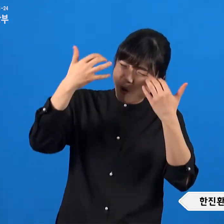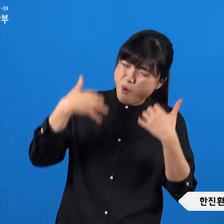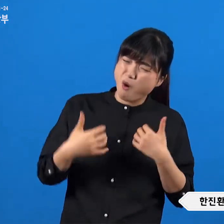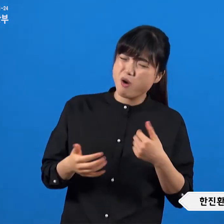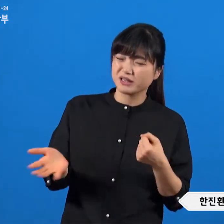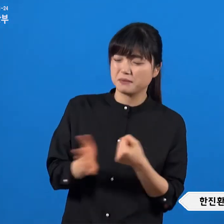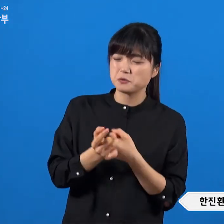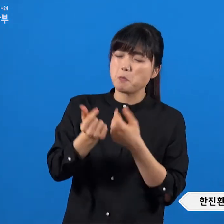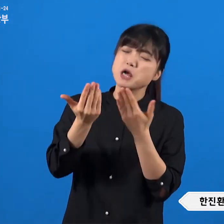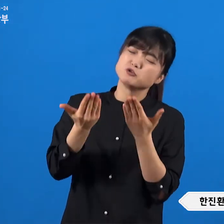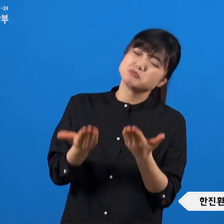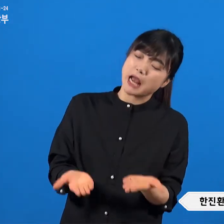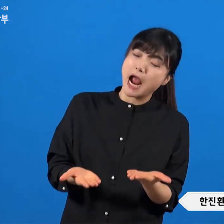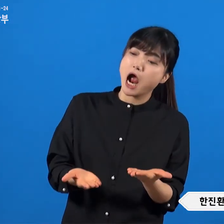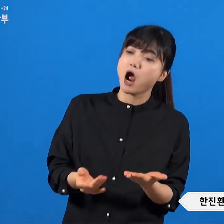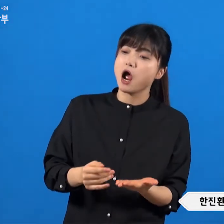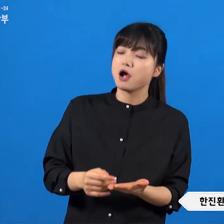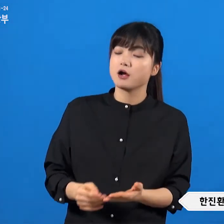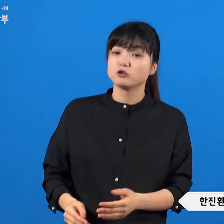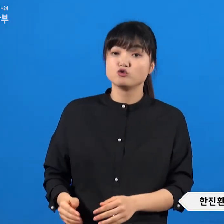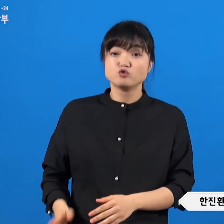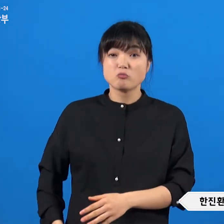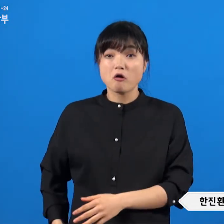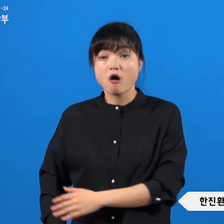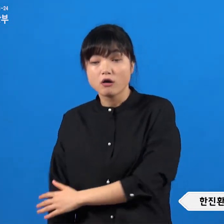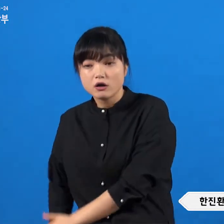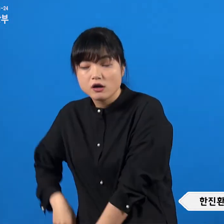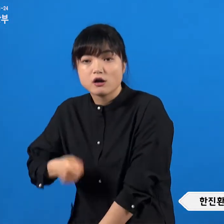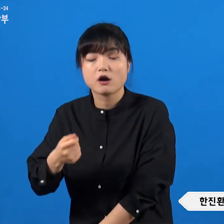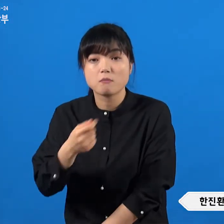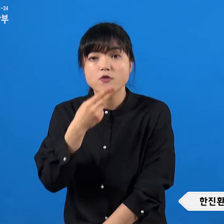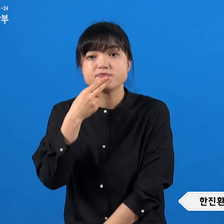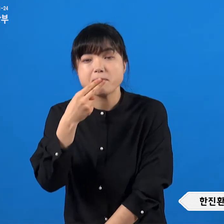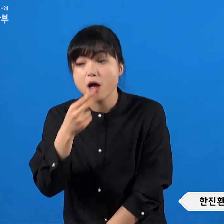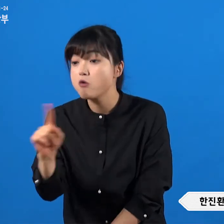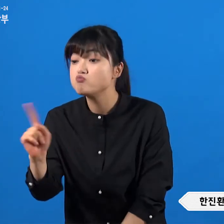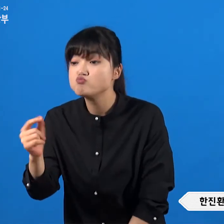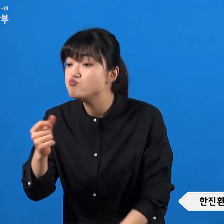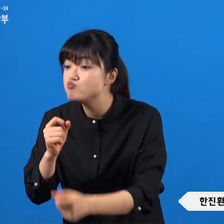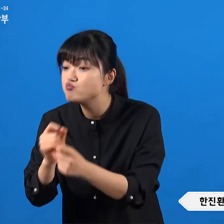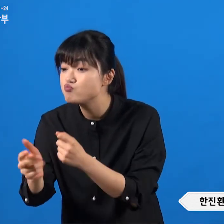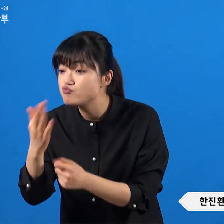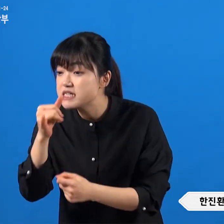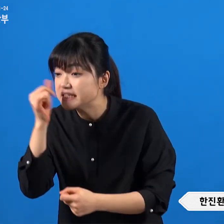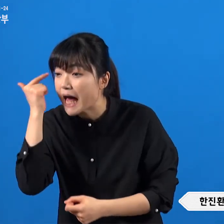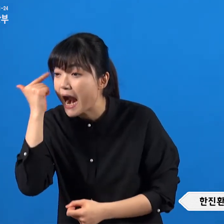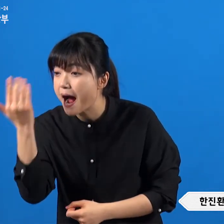쉽시다. 그러면서 주머니에서 담배를 꺼내면서 누구 불 좀 있어요?